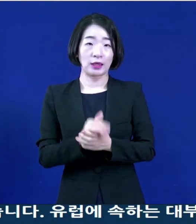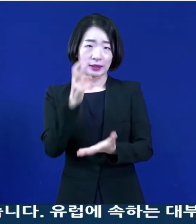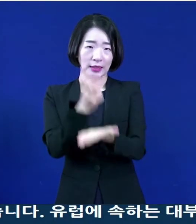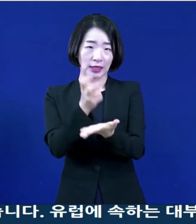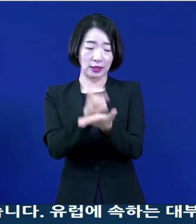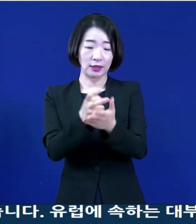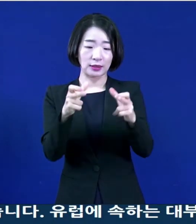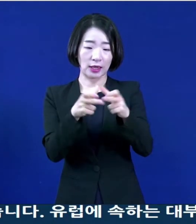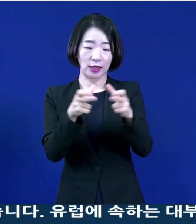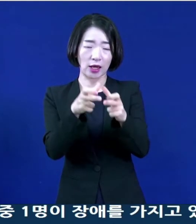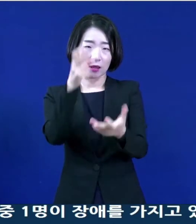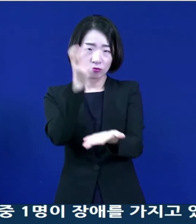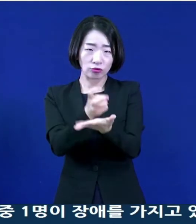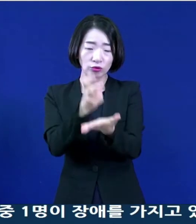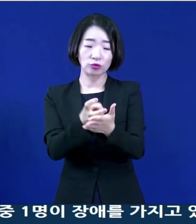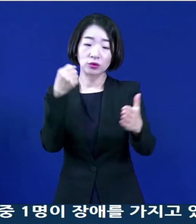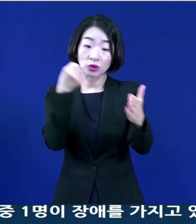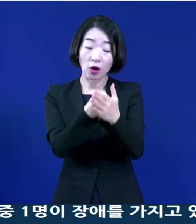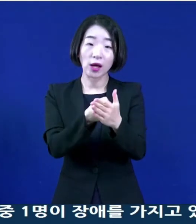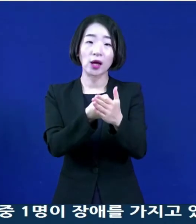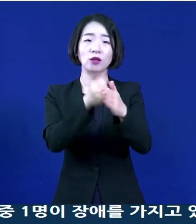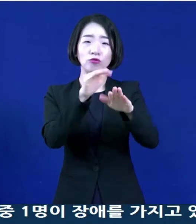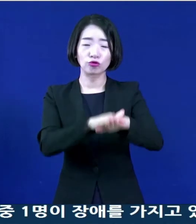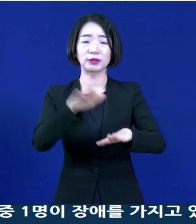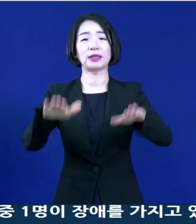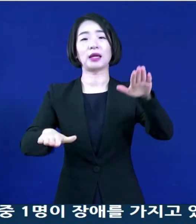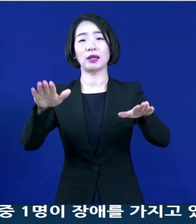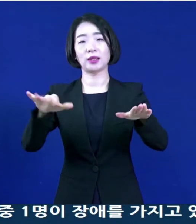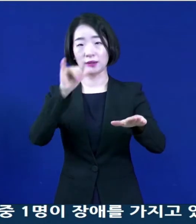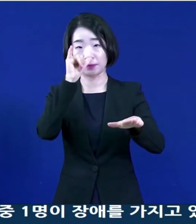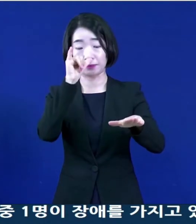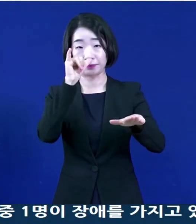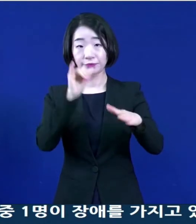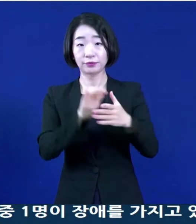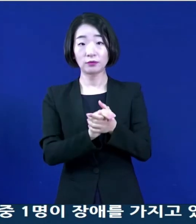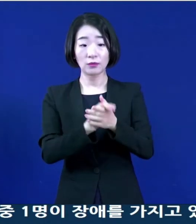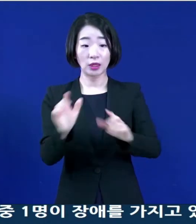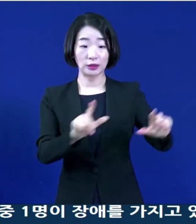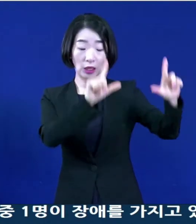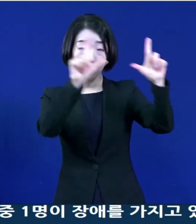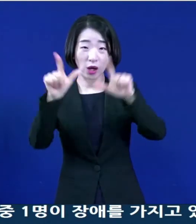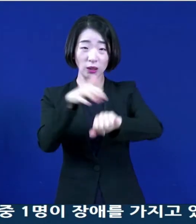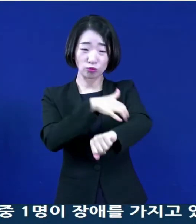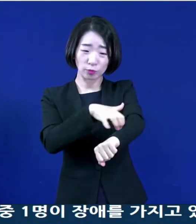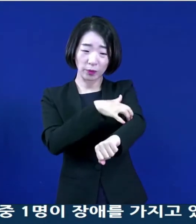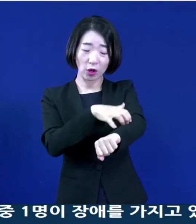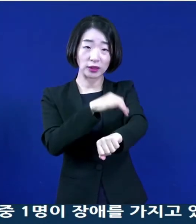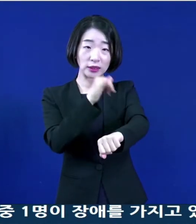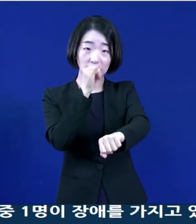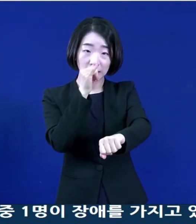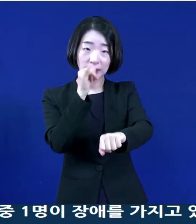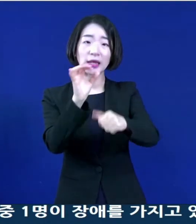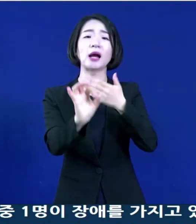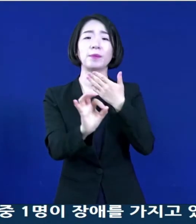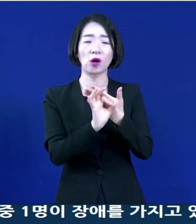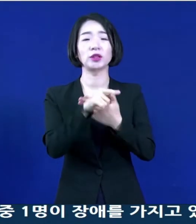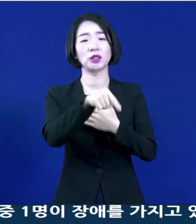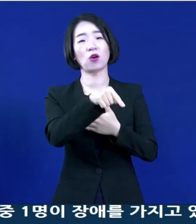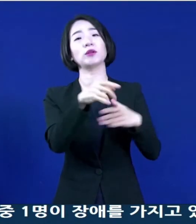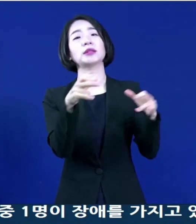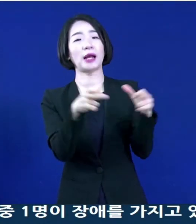적어도 6개월 동안 건강 문제 때문에 보통의 활동을 하는데 어려움을 겪고 있다면 이것을